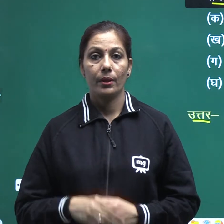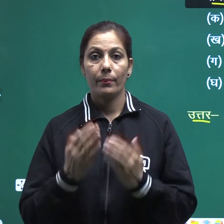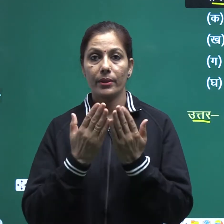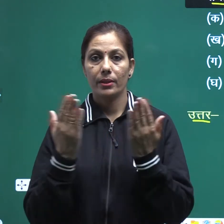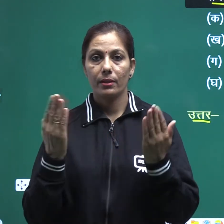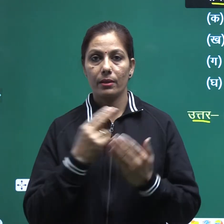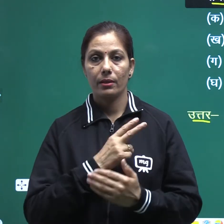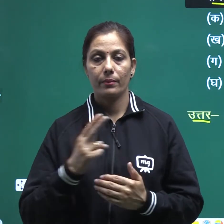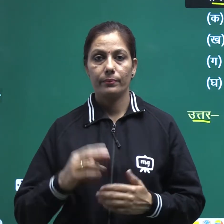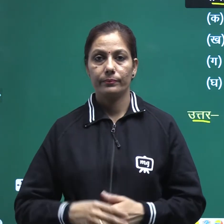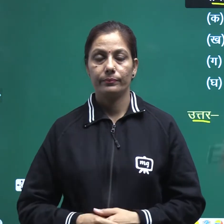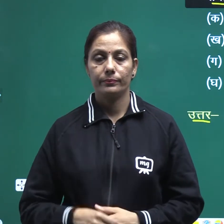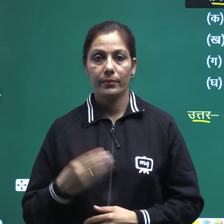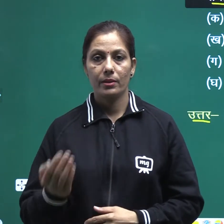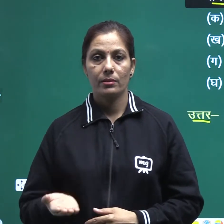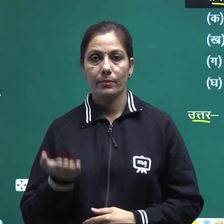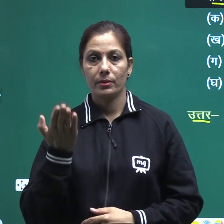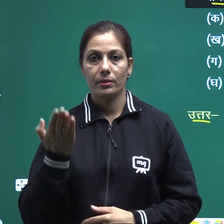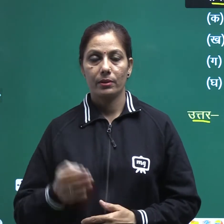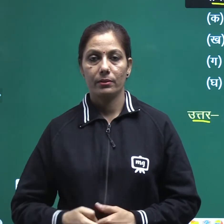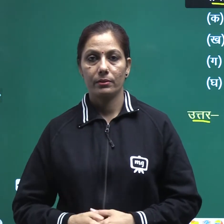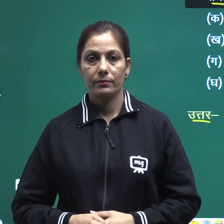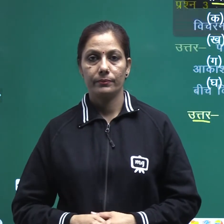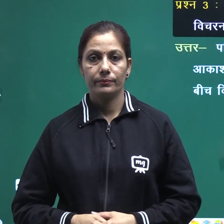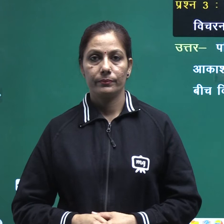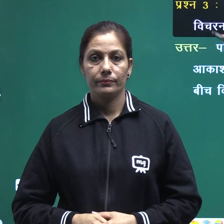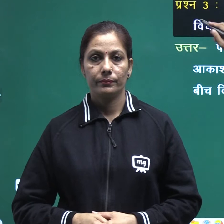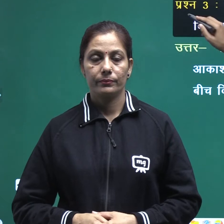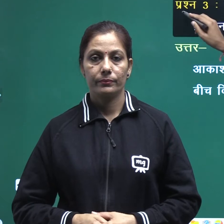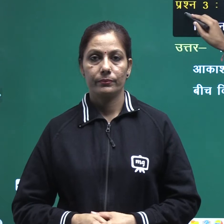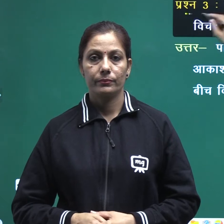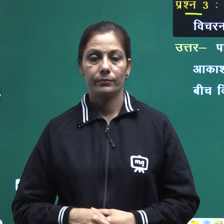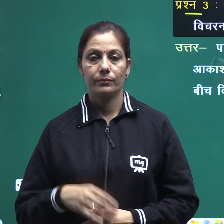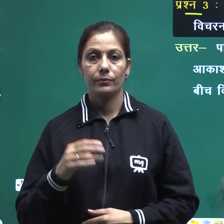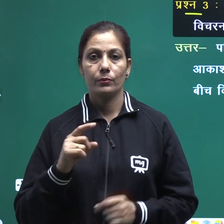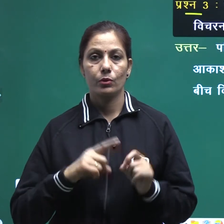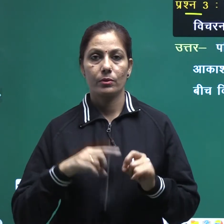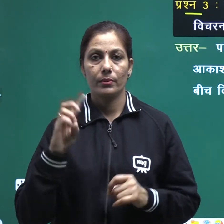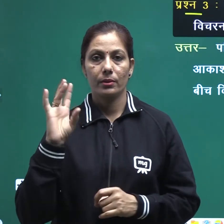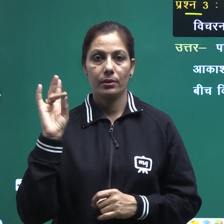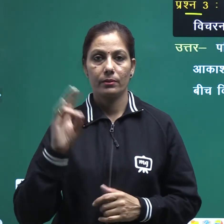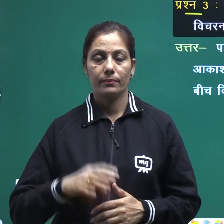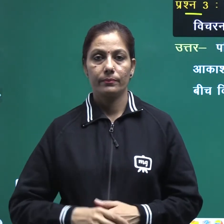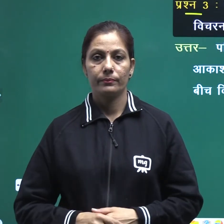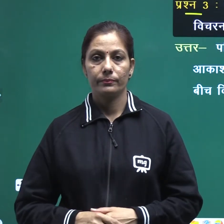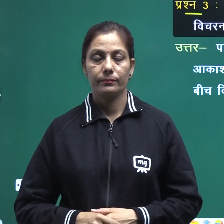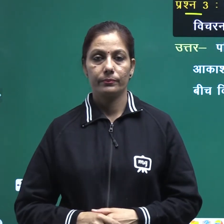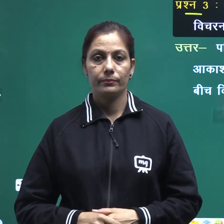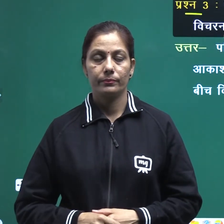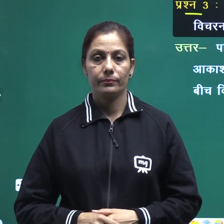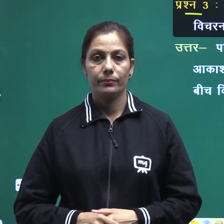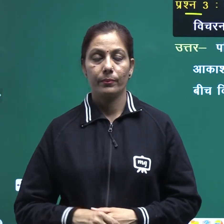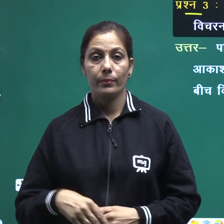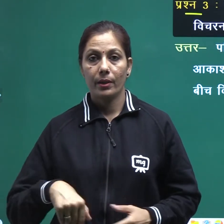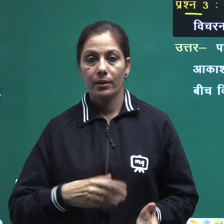का का संपादन किया था ओम शांति ओम अपने पति का